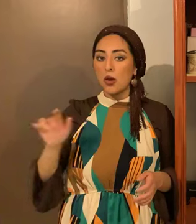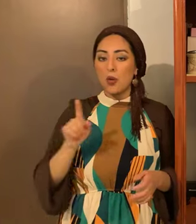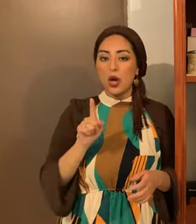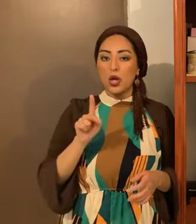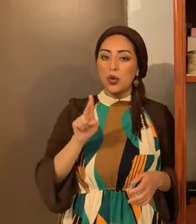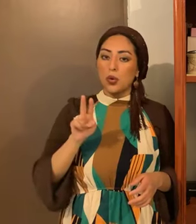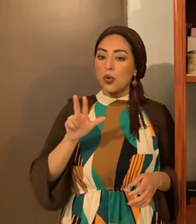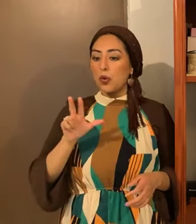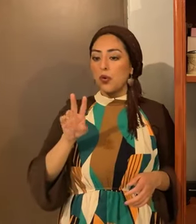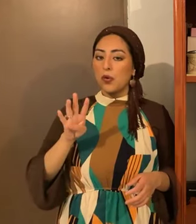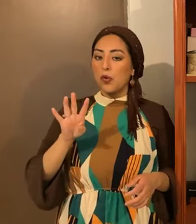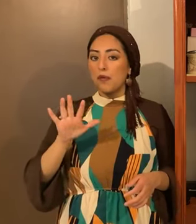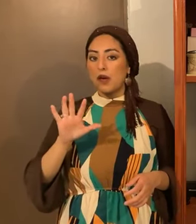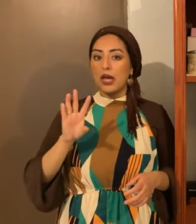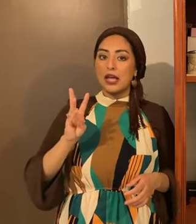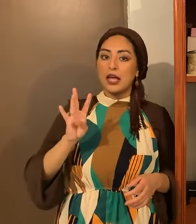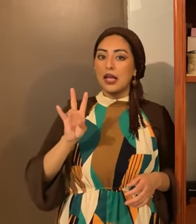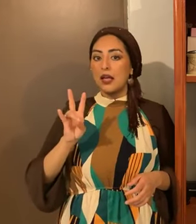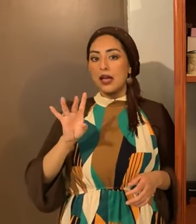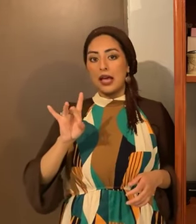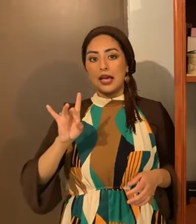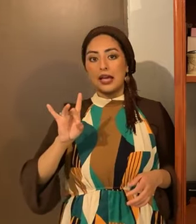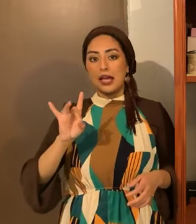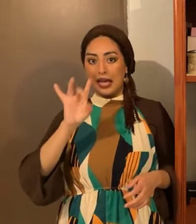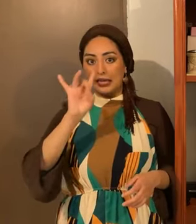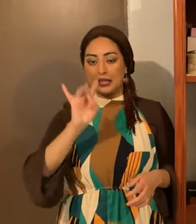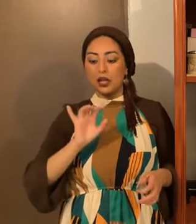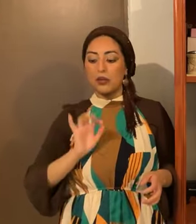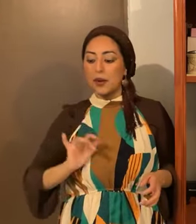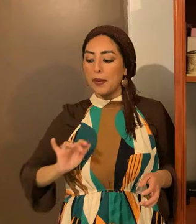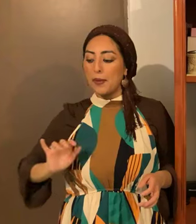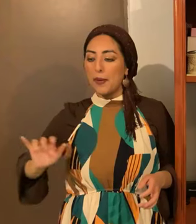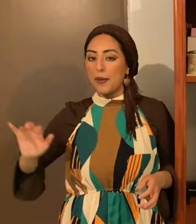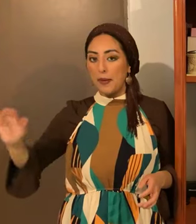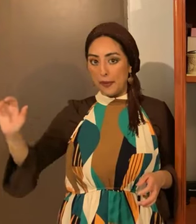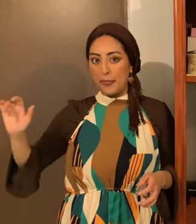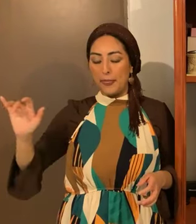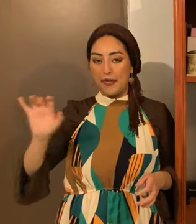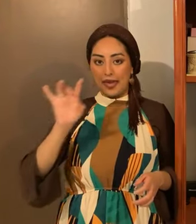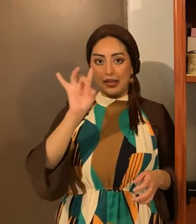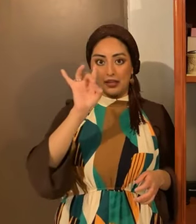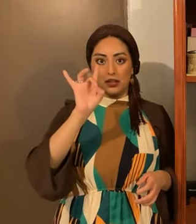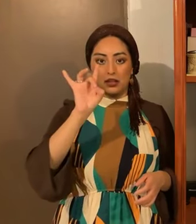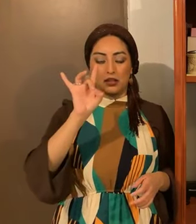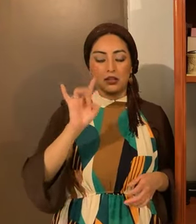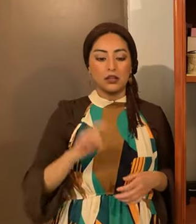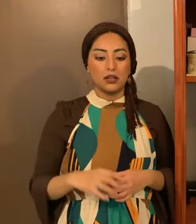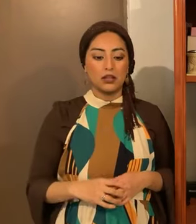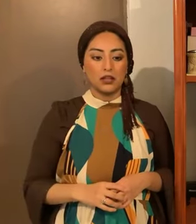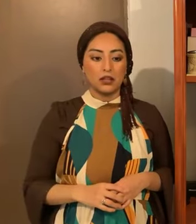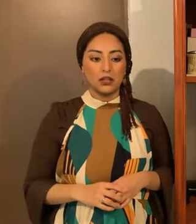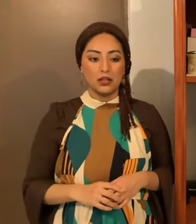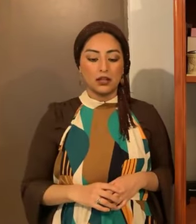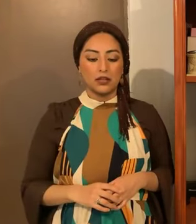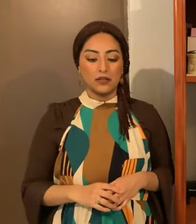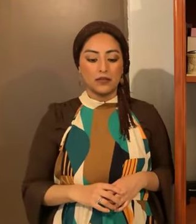7, 8. Esa es una octava. Eso es una octava y